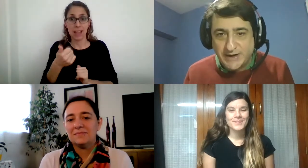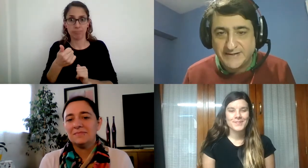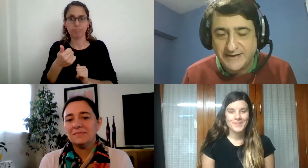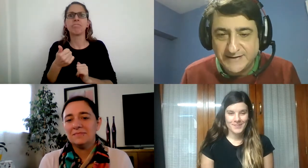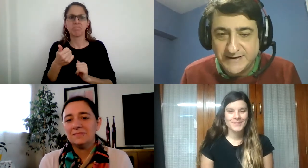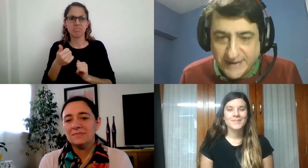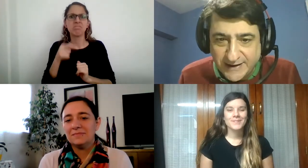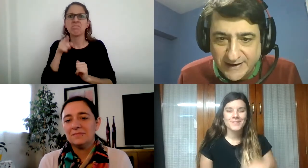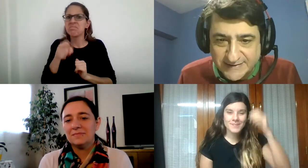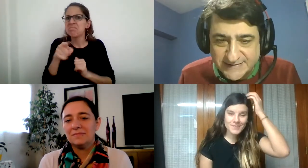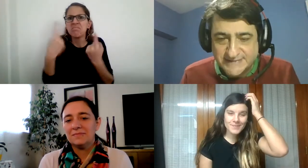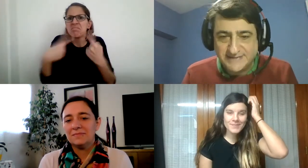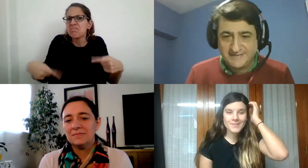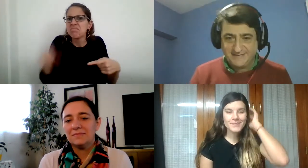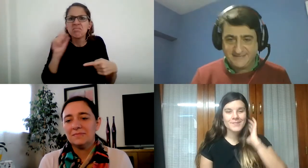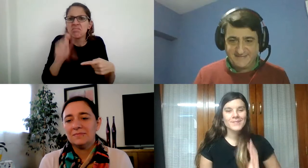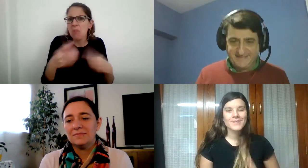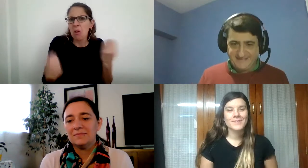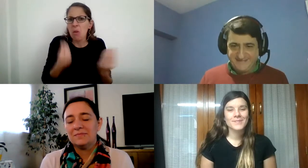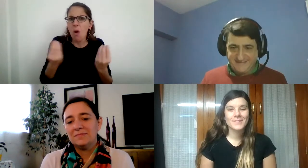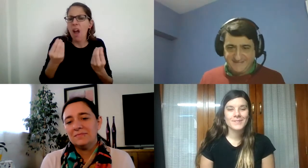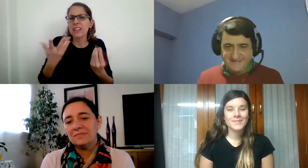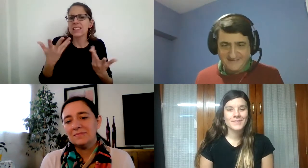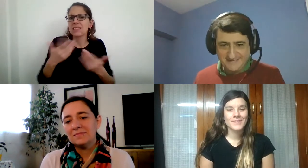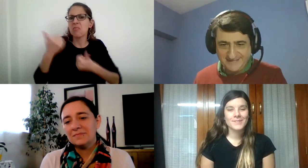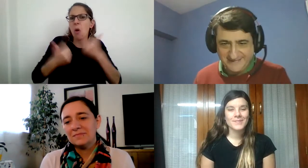sus características generales?